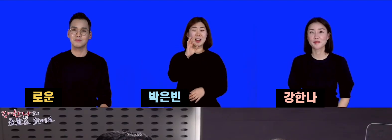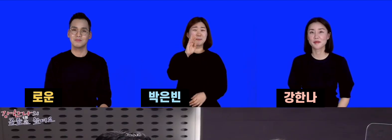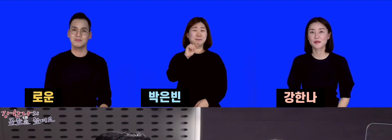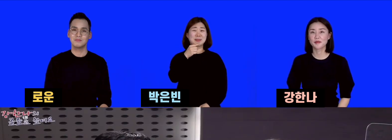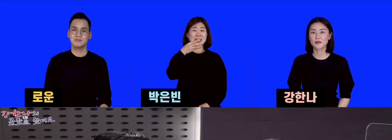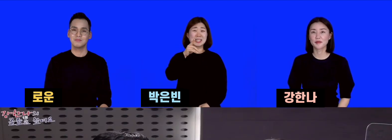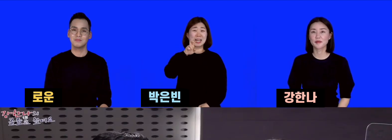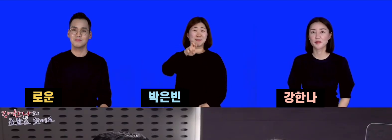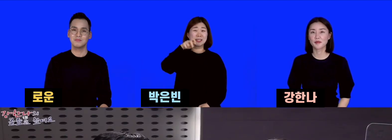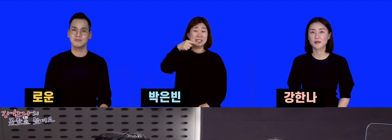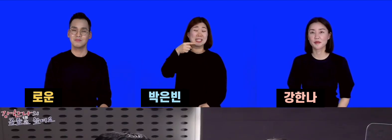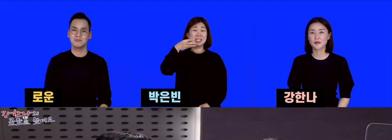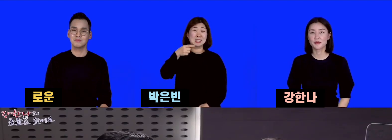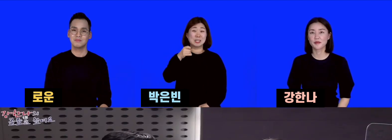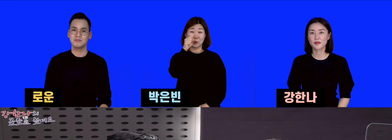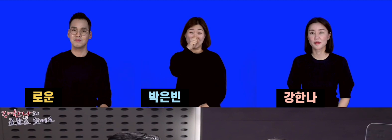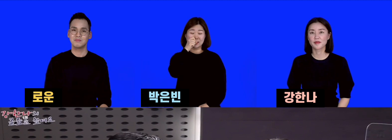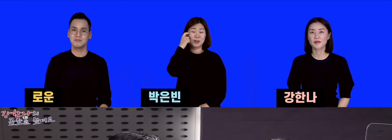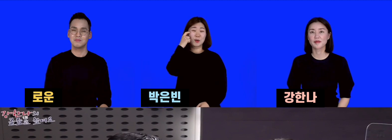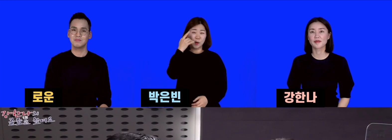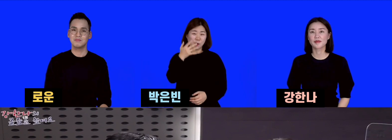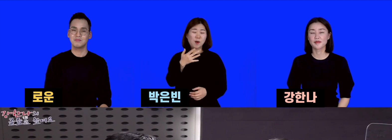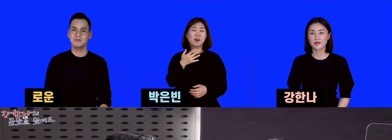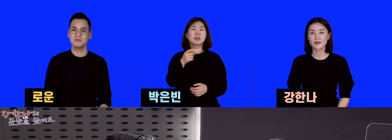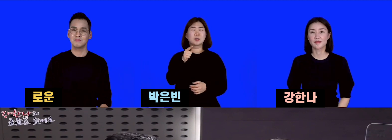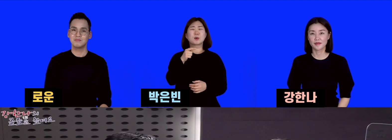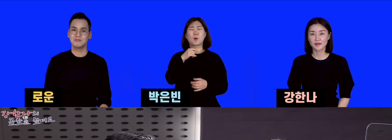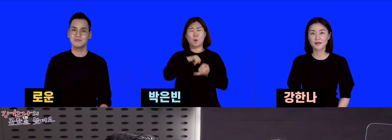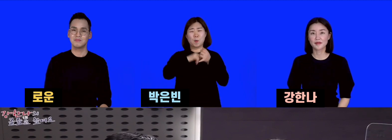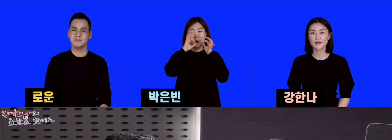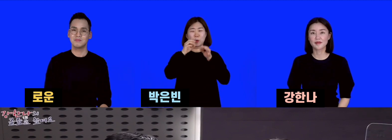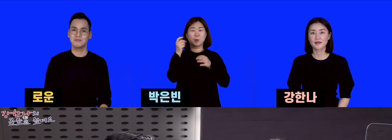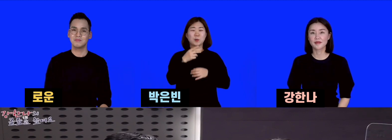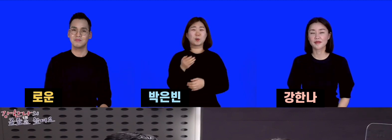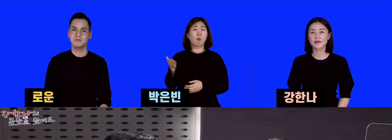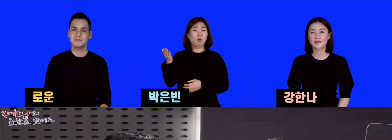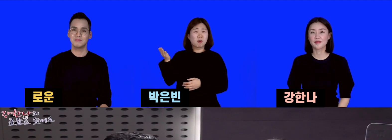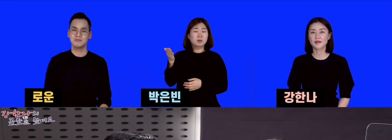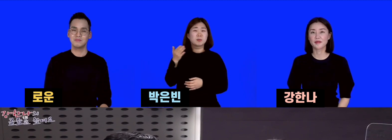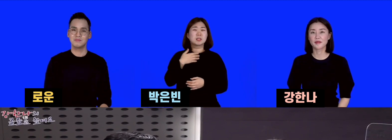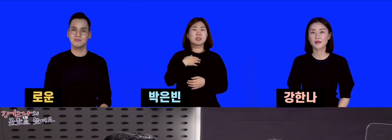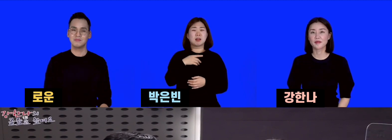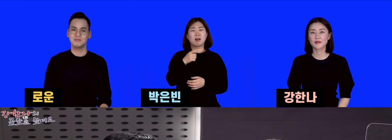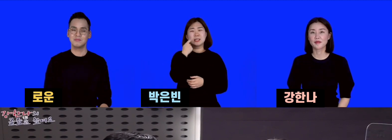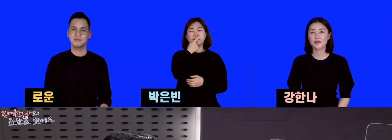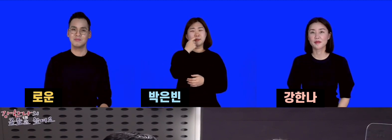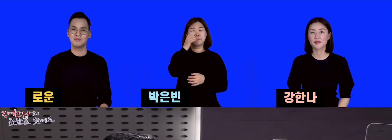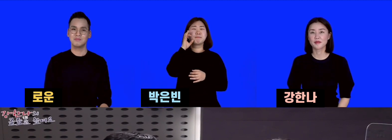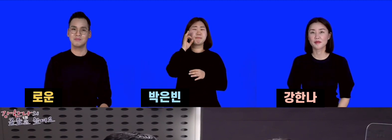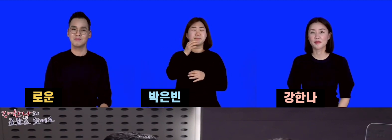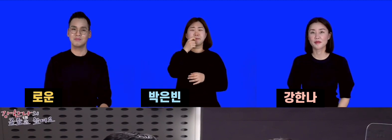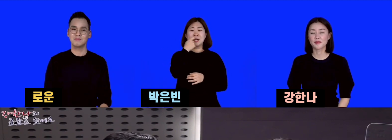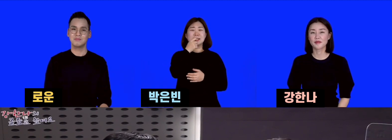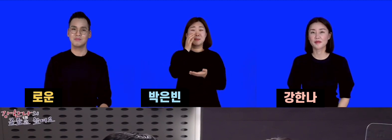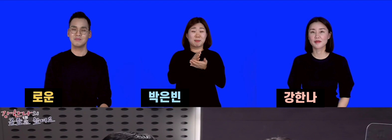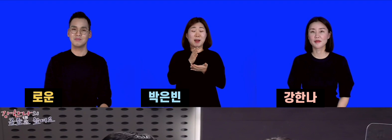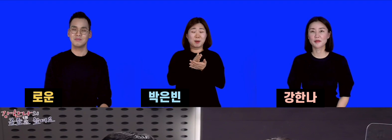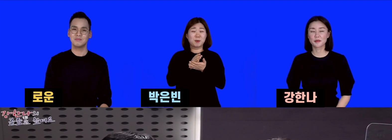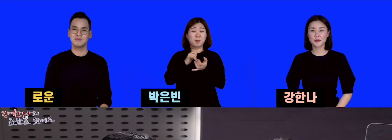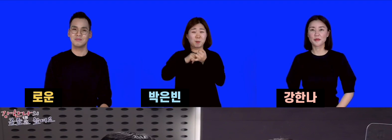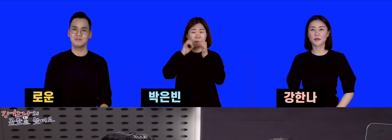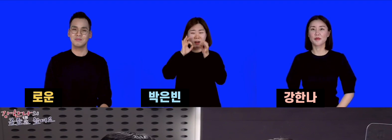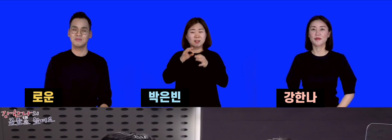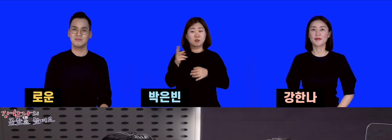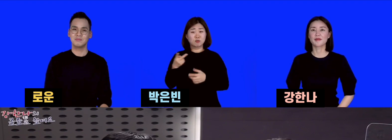브람스를 좋아하세요 육퇴하면 꼭 챙겨봤고요 요은씨 선배 그 립스틱 바르지 마요 완전 설레면서 봤는데 유유 두 분이 같이 찍은